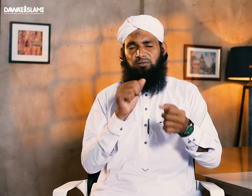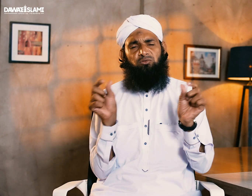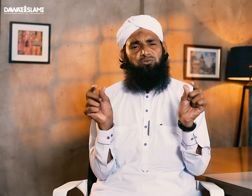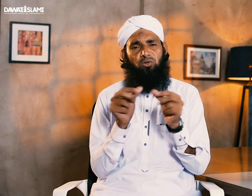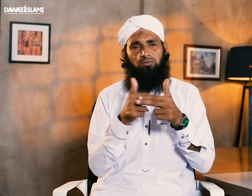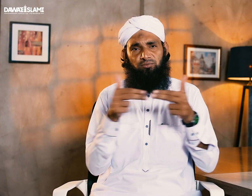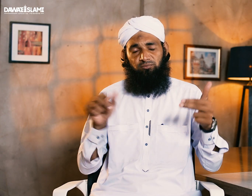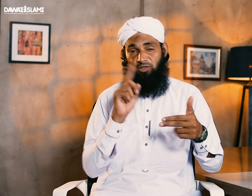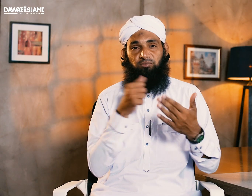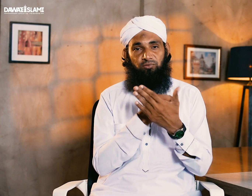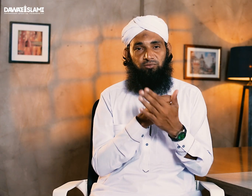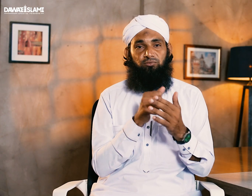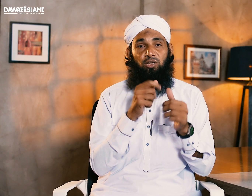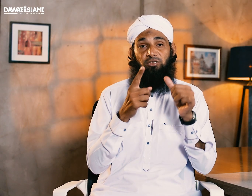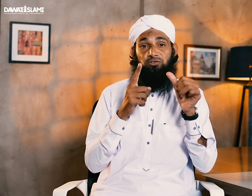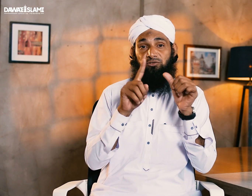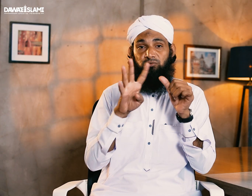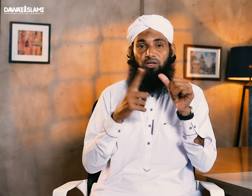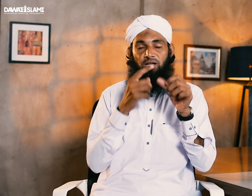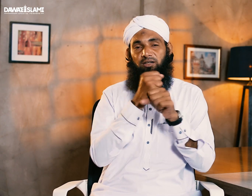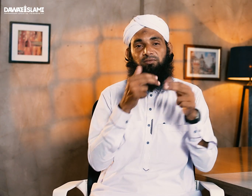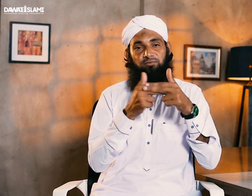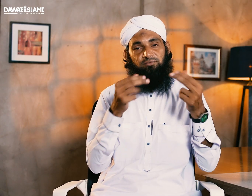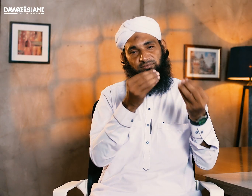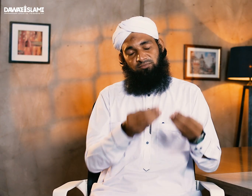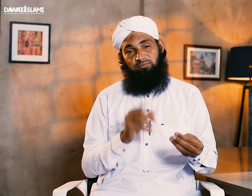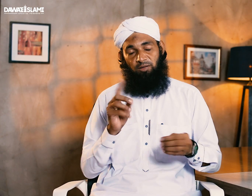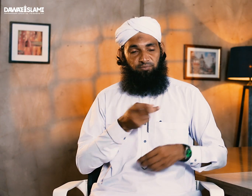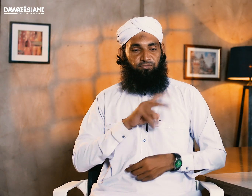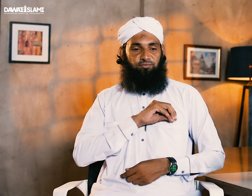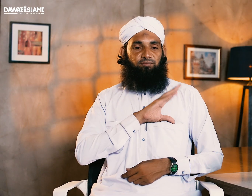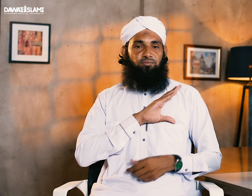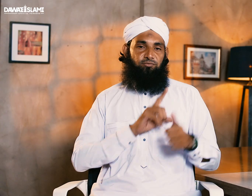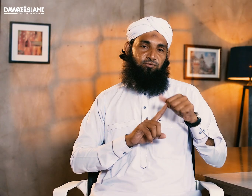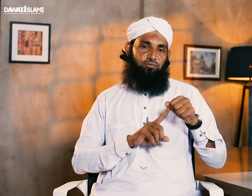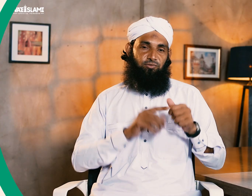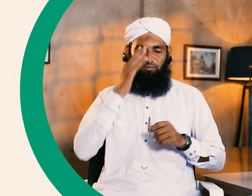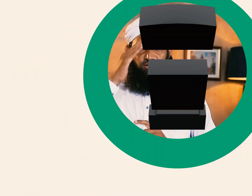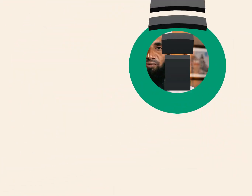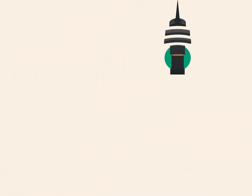طریقہ ایک مختصر اور آسان انداز میں۔ آپ خود بھی اسے یاد رکھیں اور دوسروں کو بھی اس سے آگاہ کریں۔